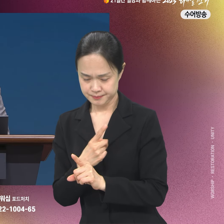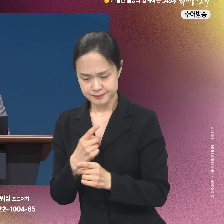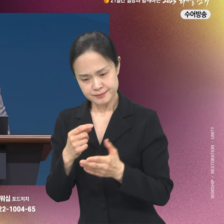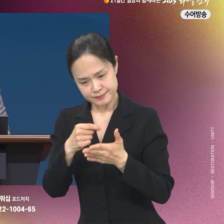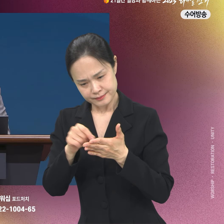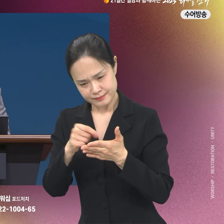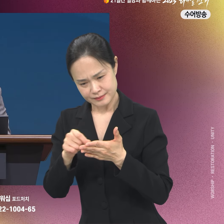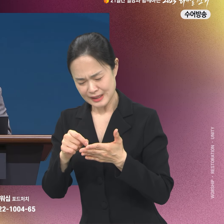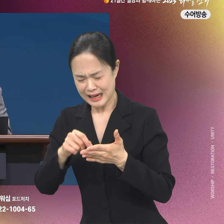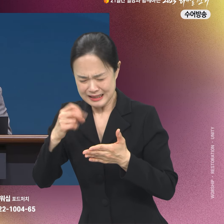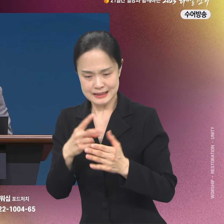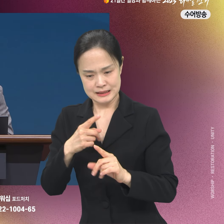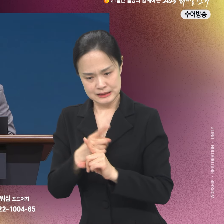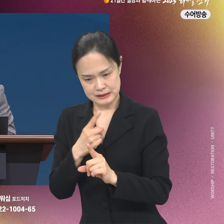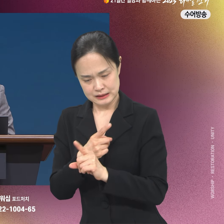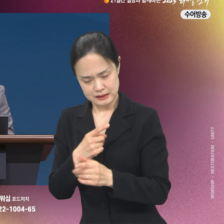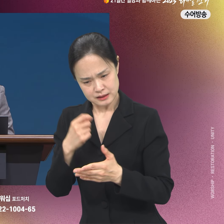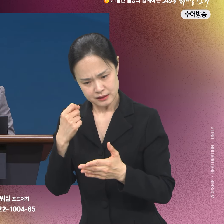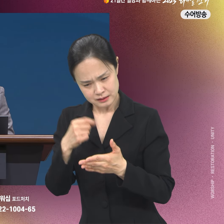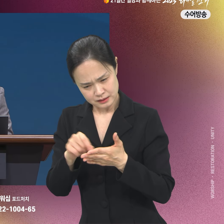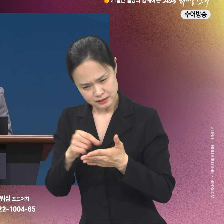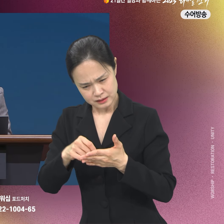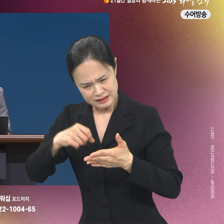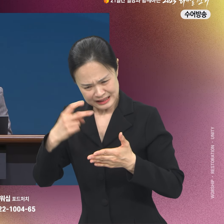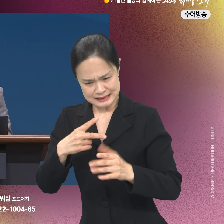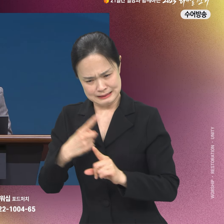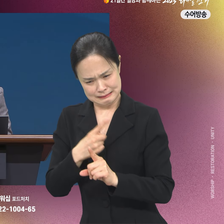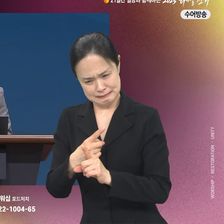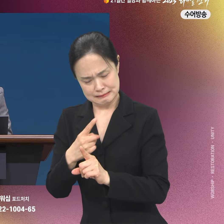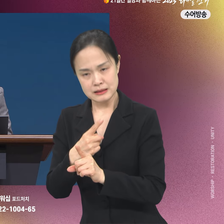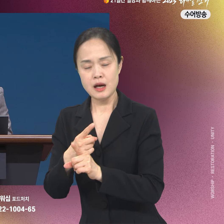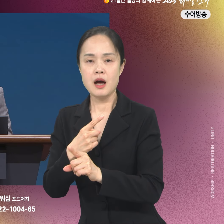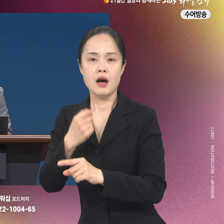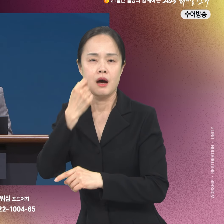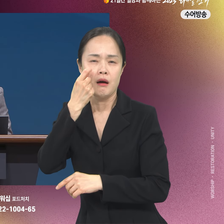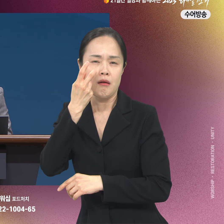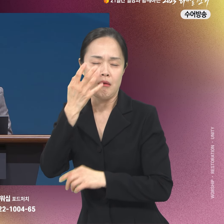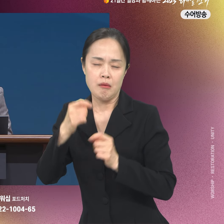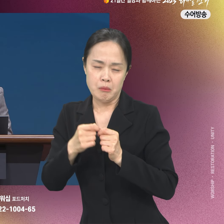맞는지. 그리고 그러면서 이제